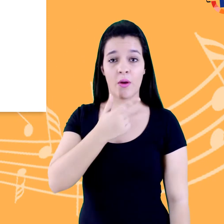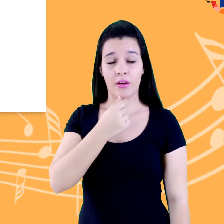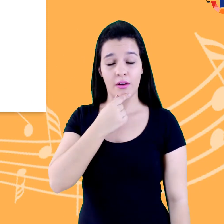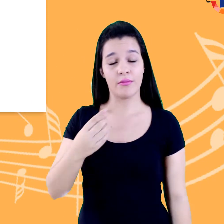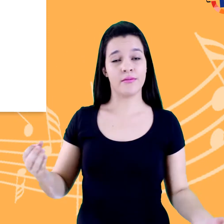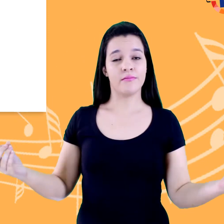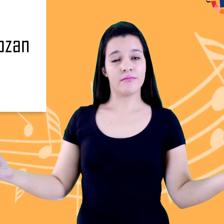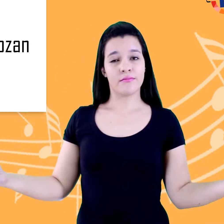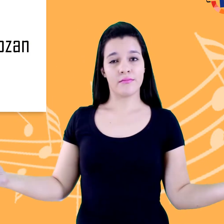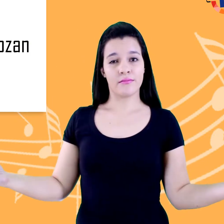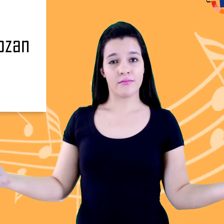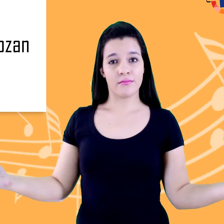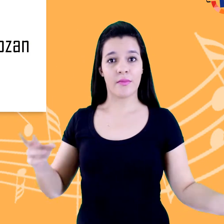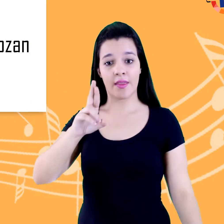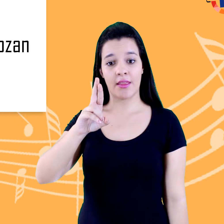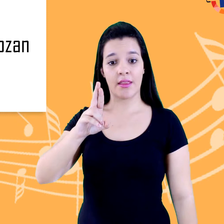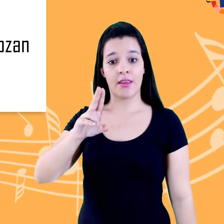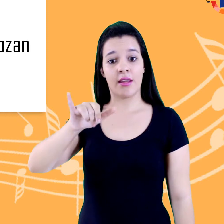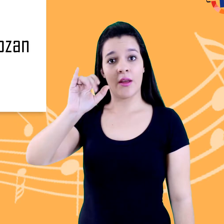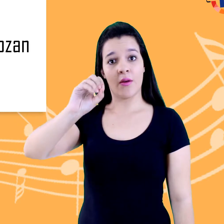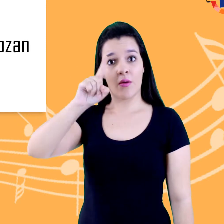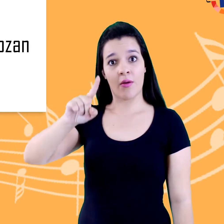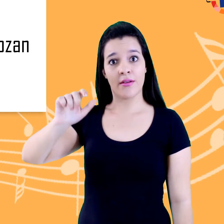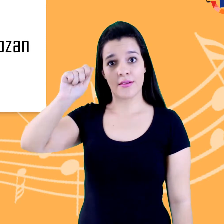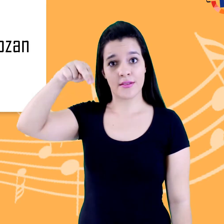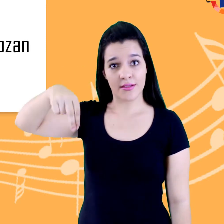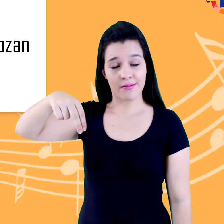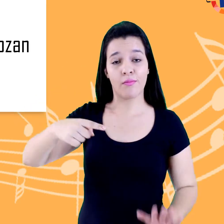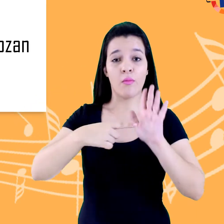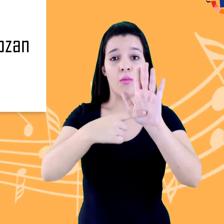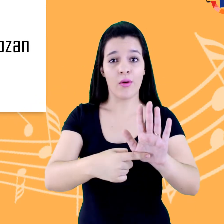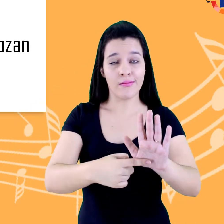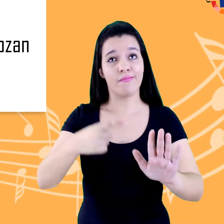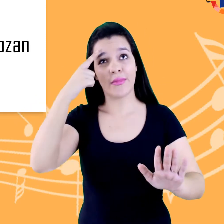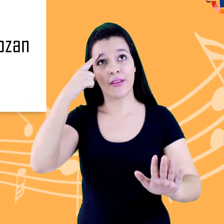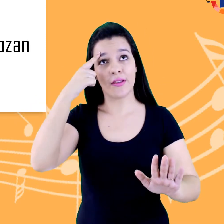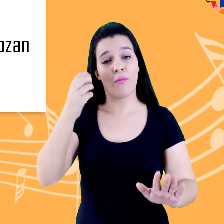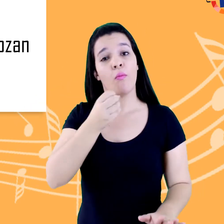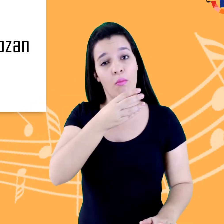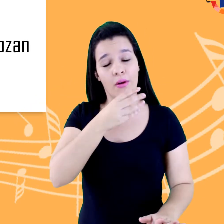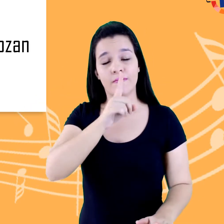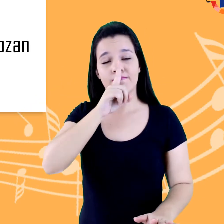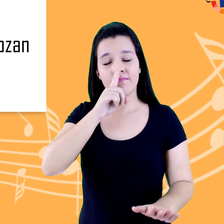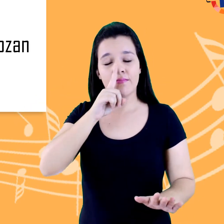Ryozan, em reflexão sobre o silêncio. A palestra será seguida dos 60 segundos